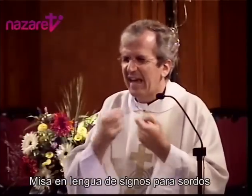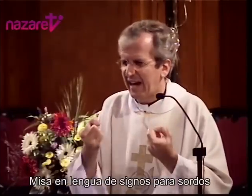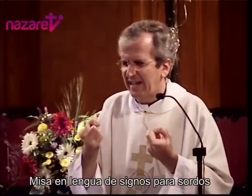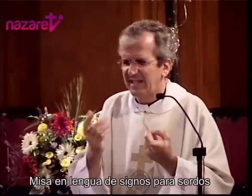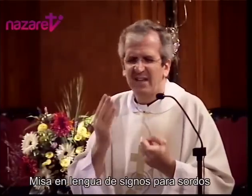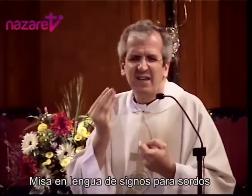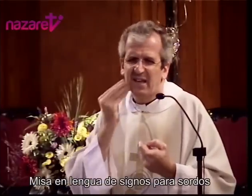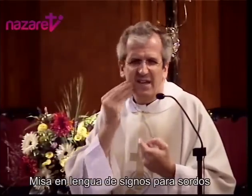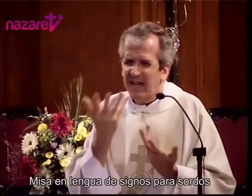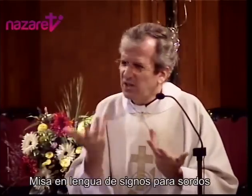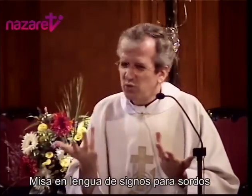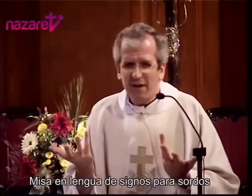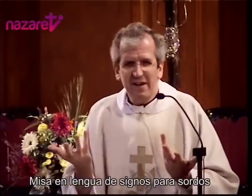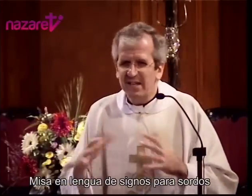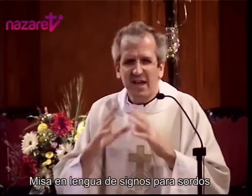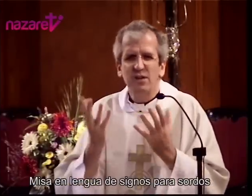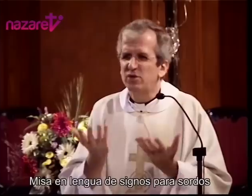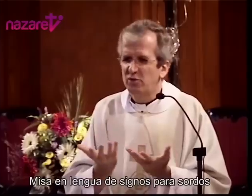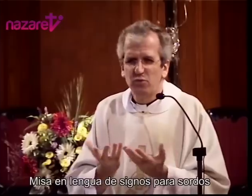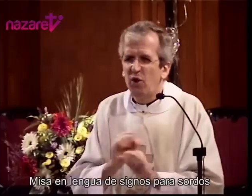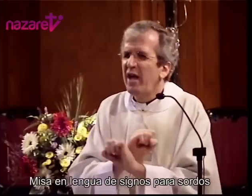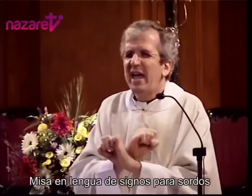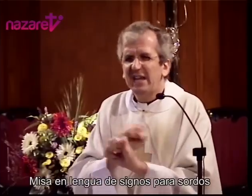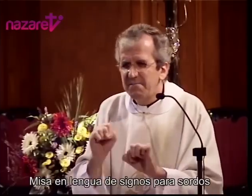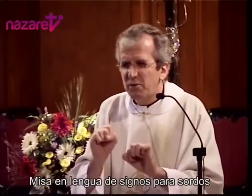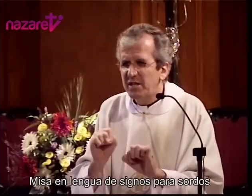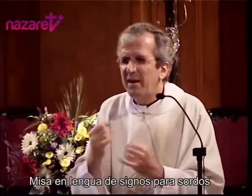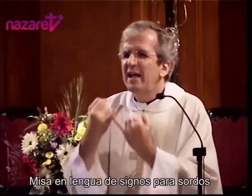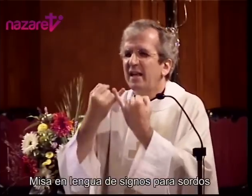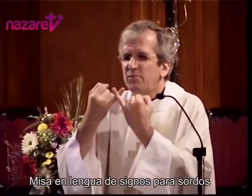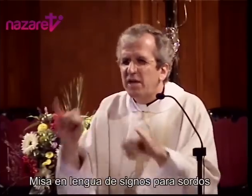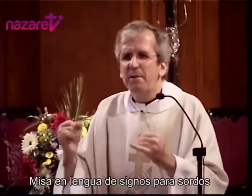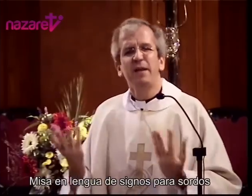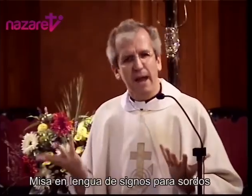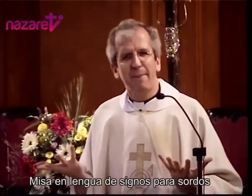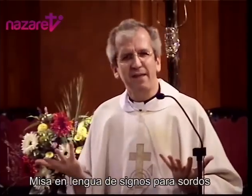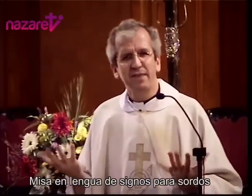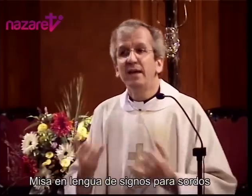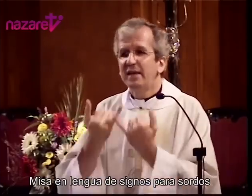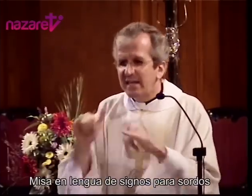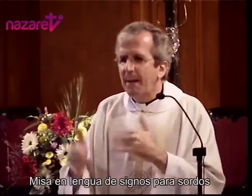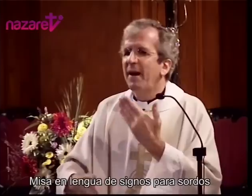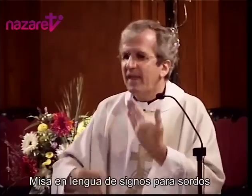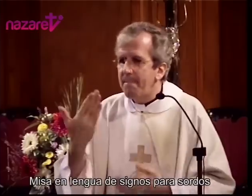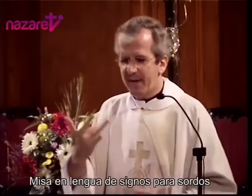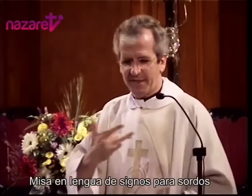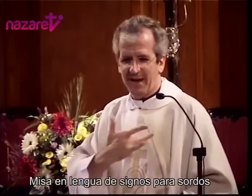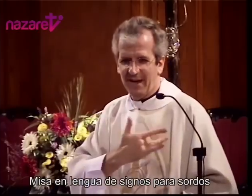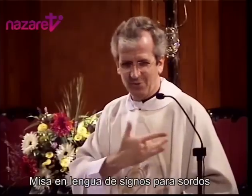guerras. Eso es una falsedad de nuestro mundo. Es imposible. Tenemos que vivir la paz. Y esa paz empieza en nuestro